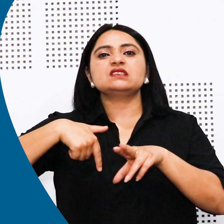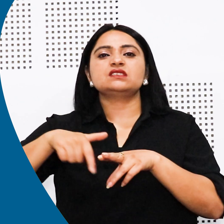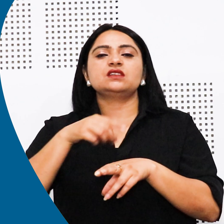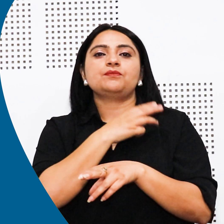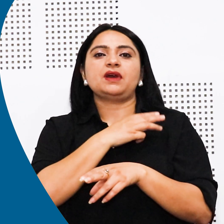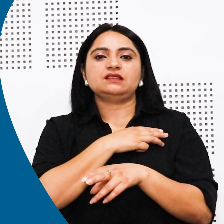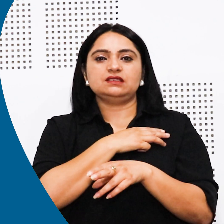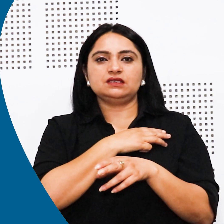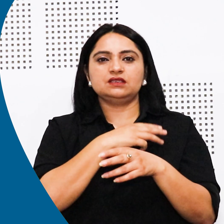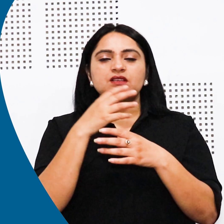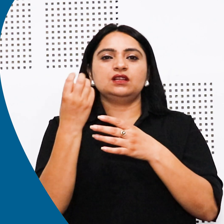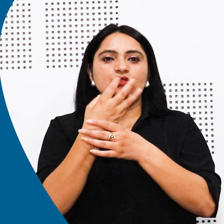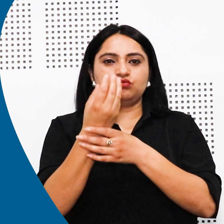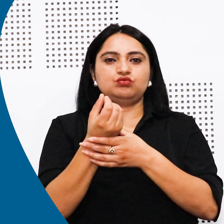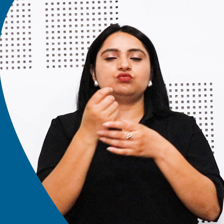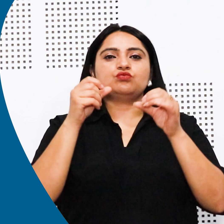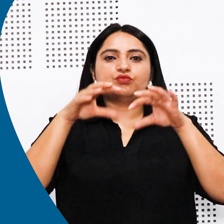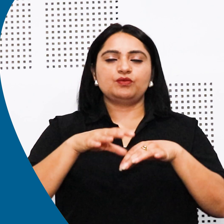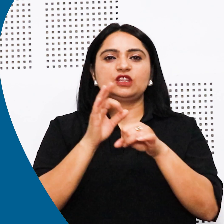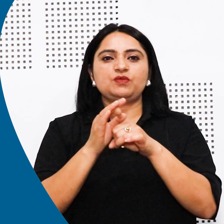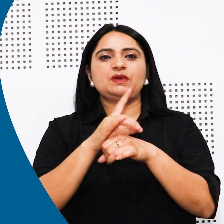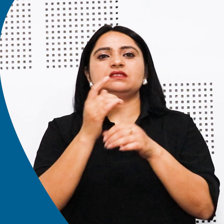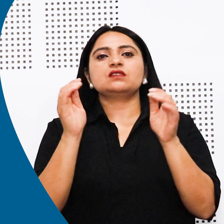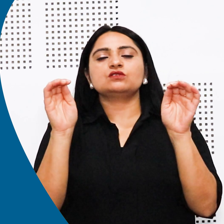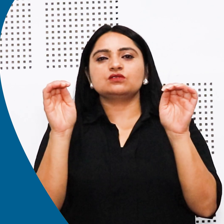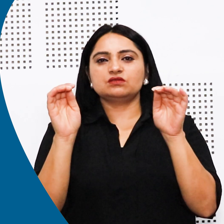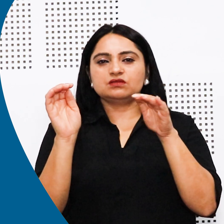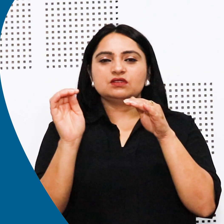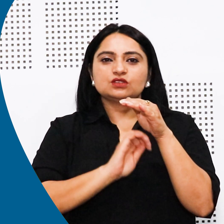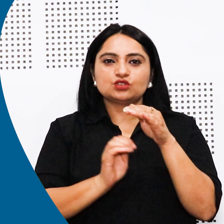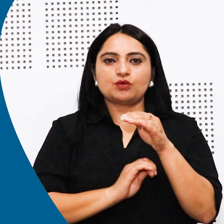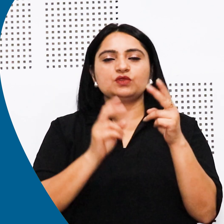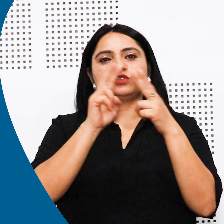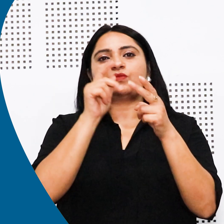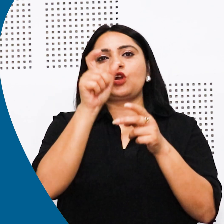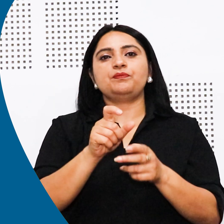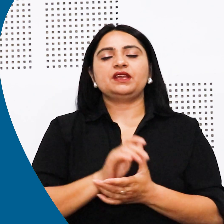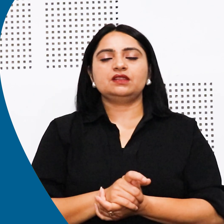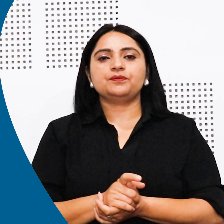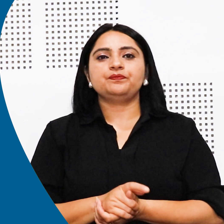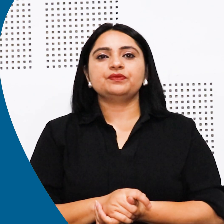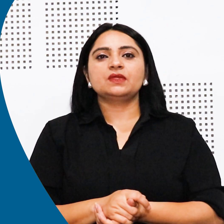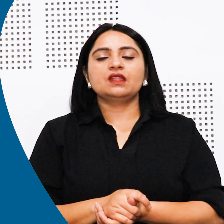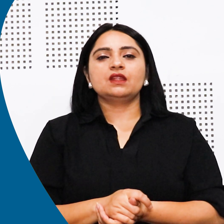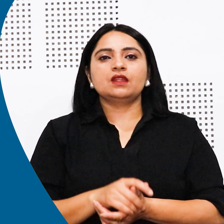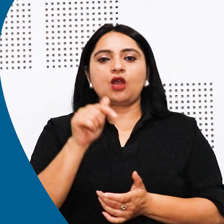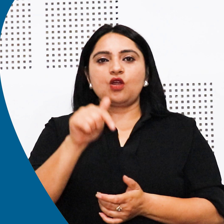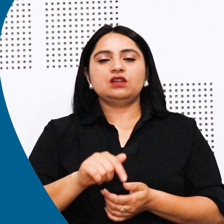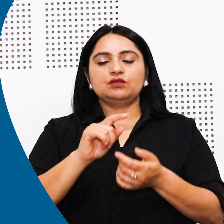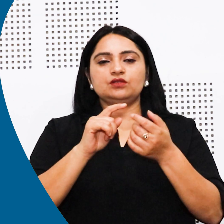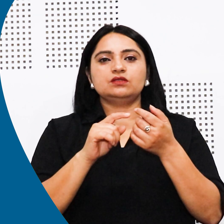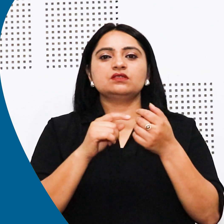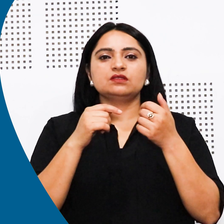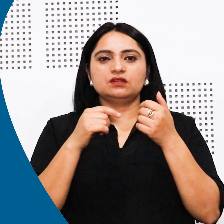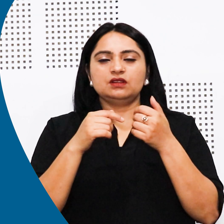तथा विपद व्यवस्थापन समितिका फोकल पर्सन अनन्त सेनेहाङ परिष्कृत रूपमा चाहिँ गर्ने